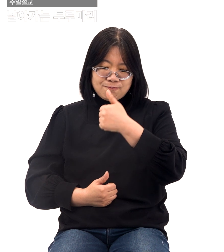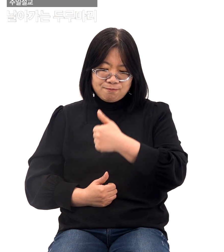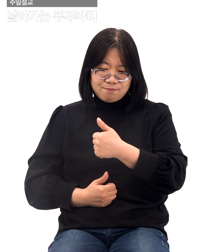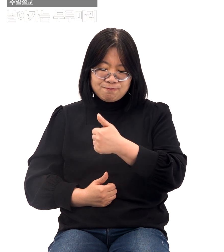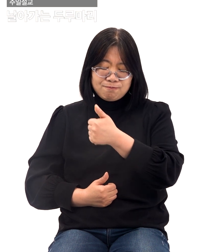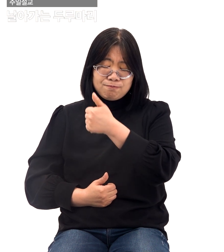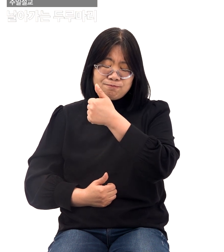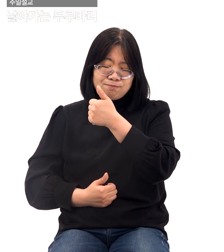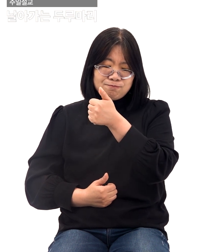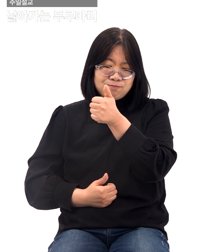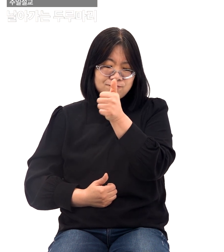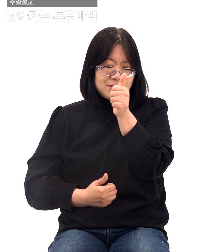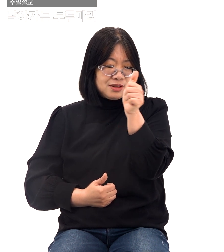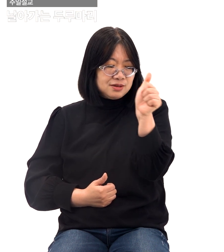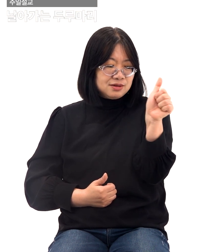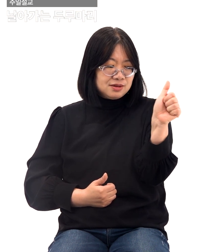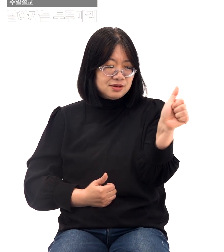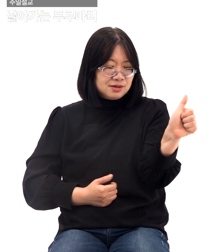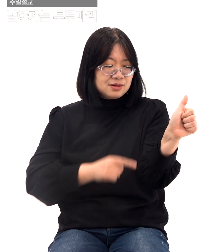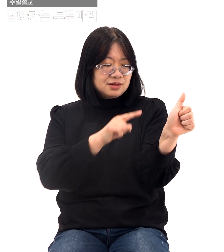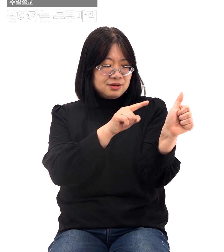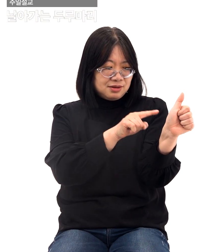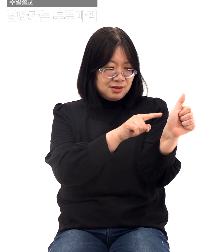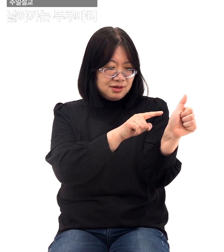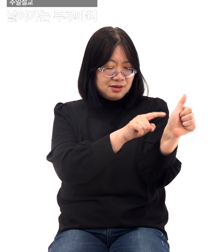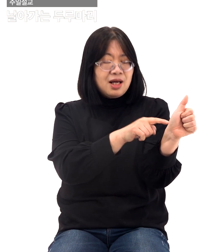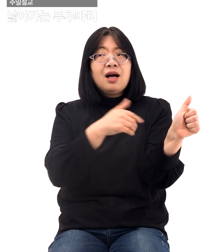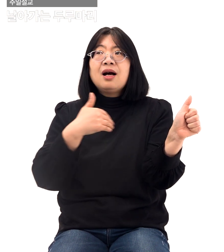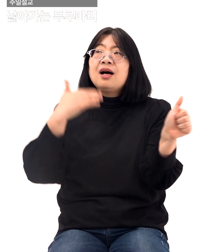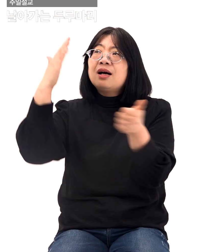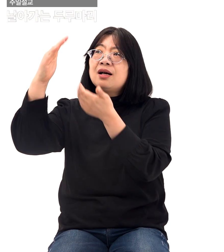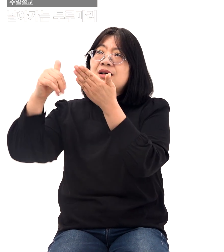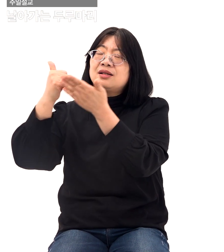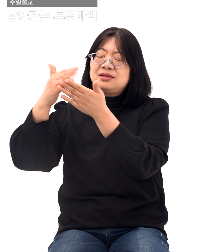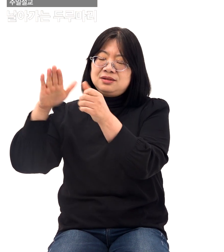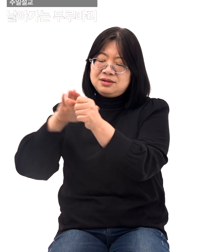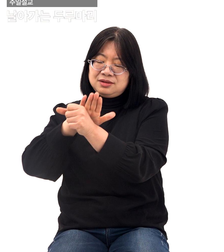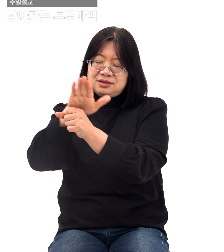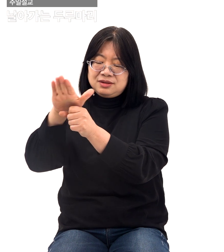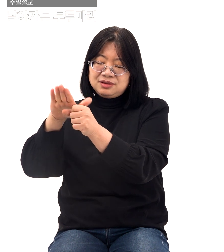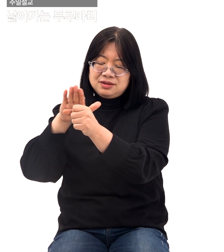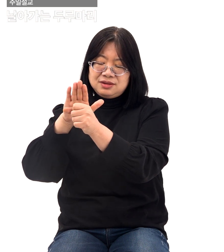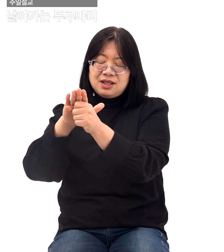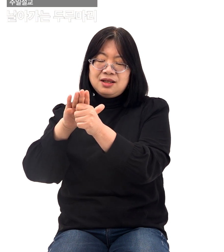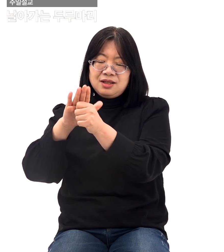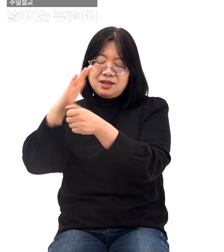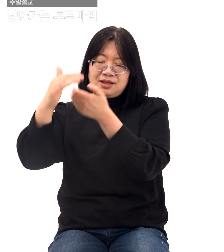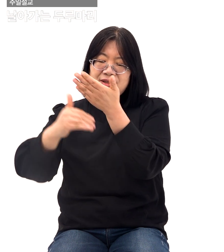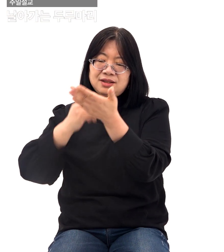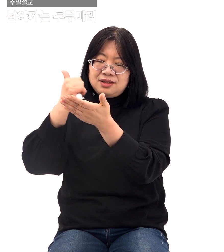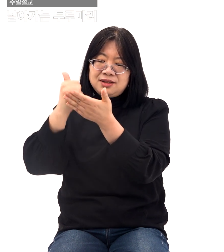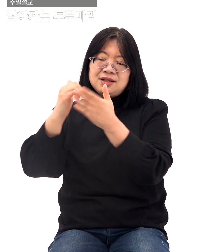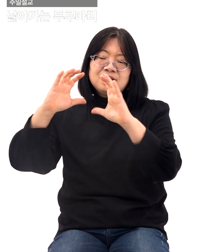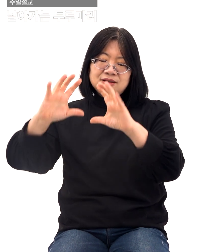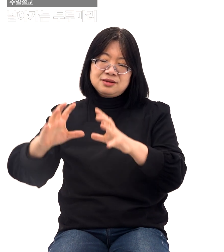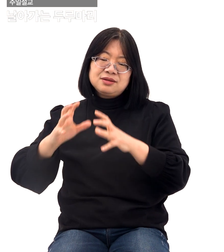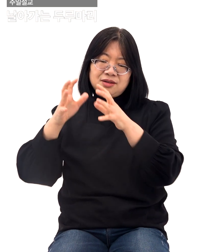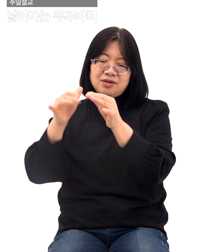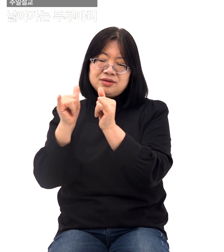돌아섰지만 내 사랑이 내 백성을, 내 사랑이 내